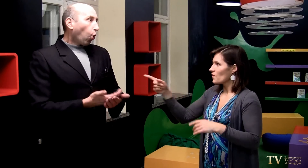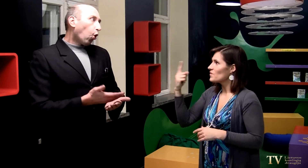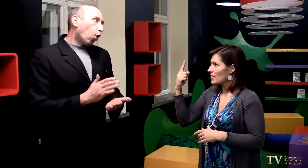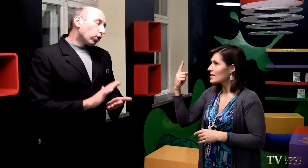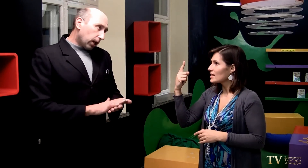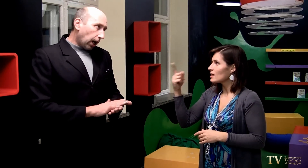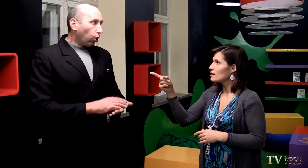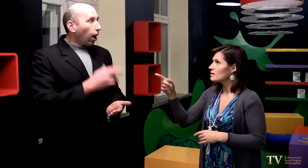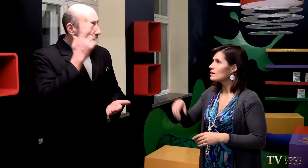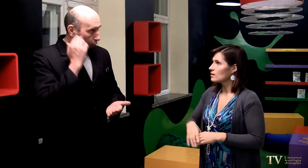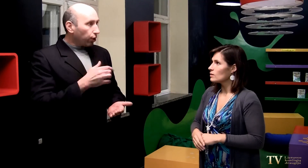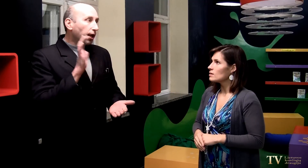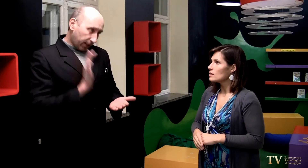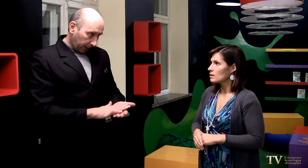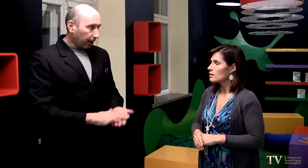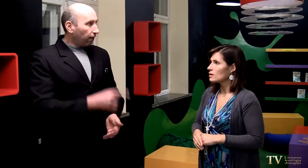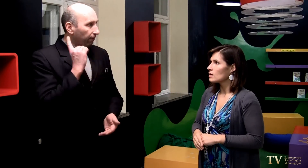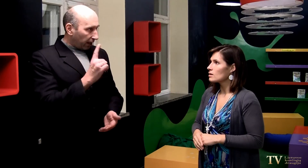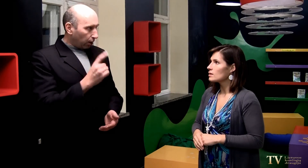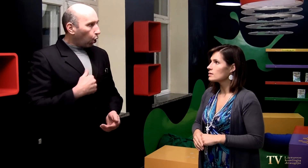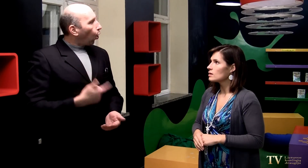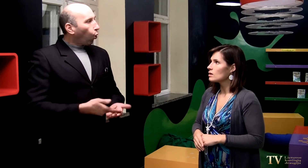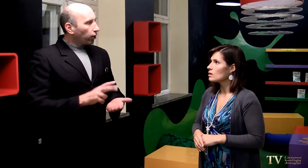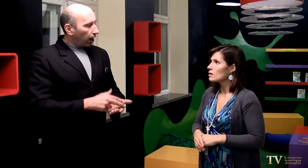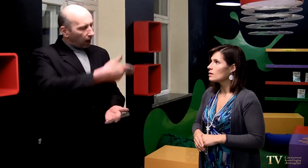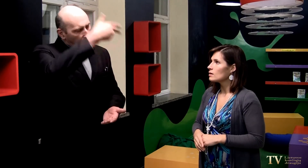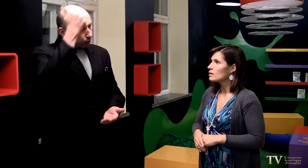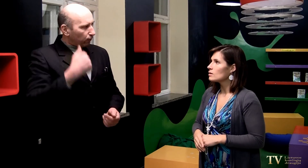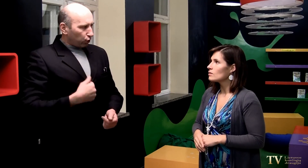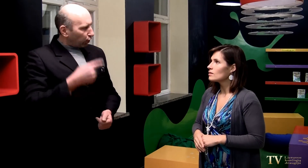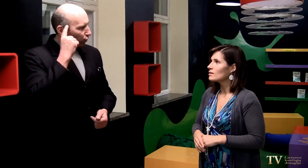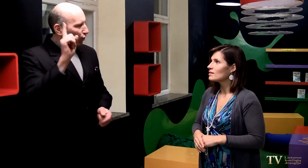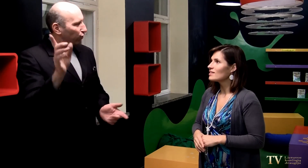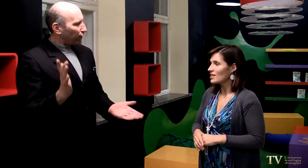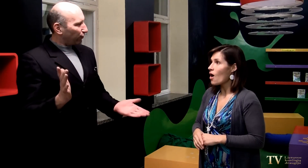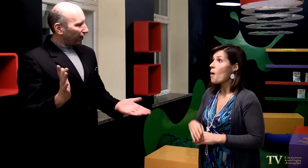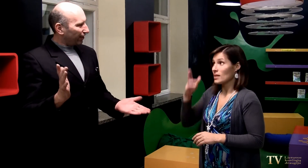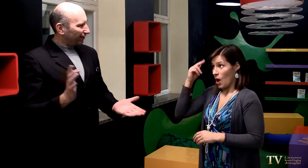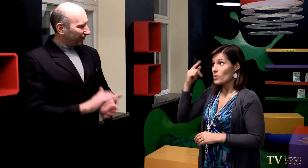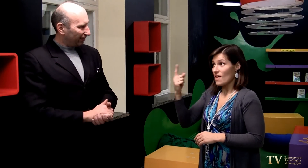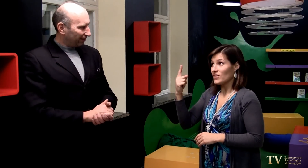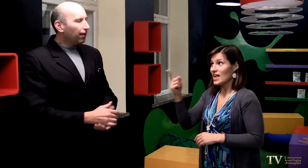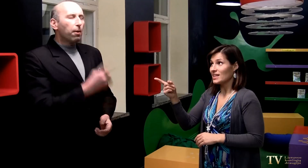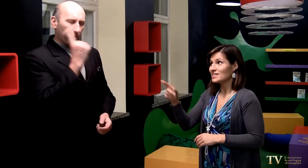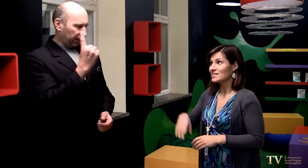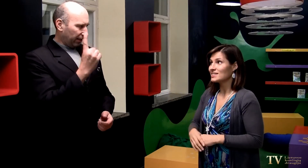O dėlo Kaunai, tai vienas, kodėl Lietuvos, aš nežinau dar.